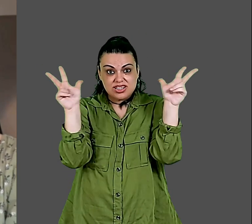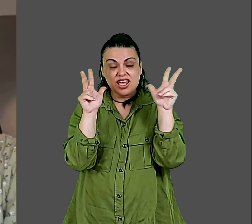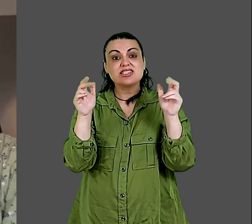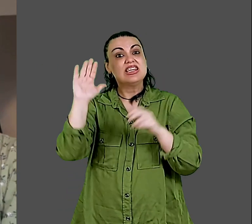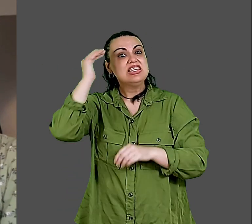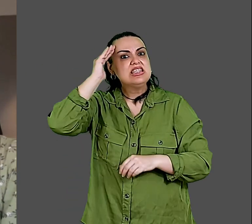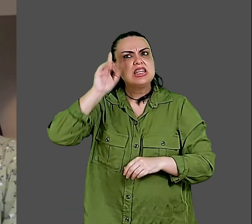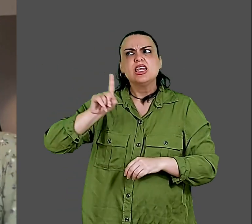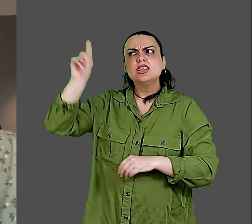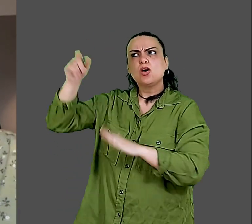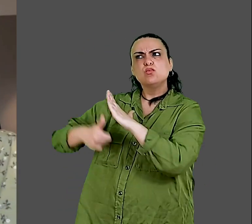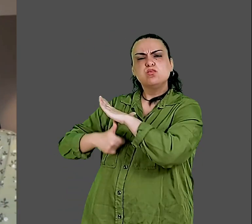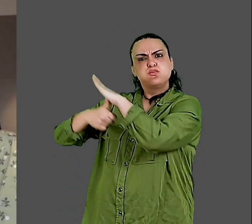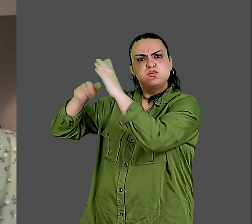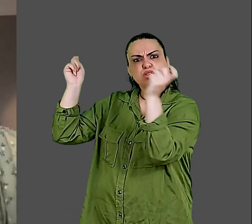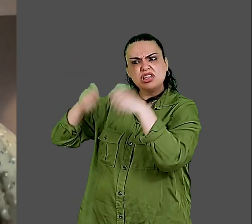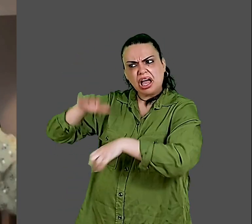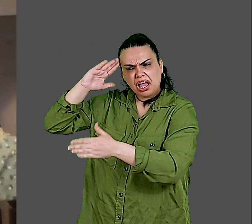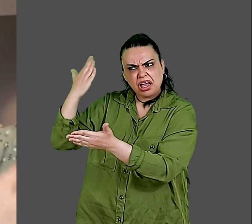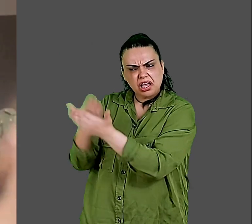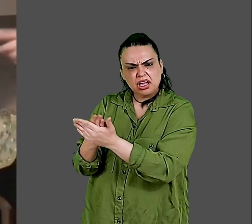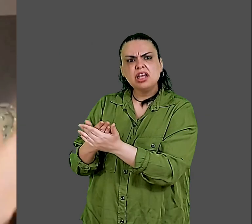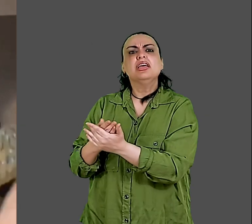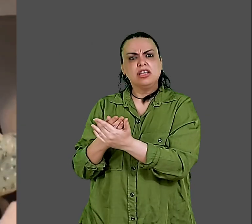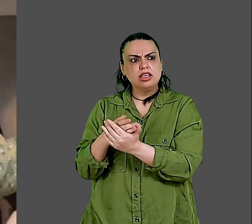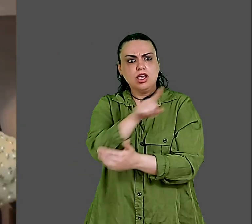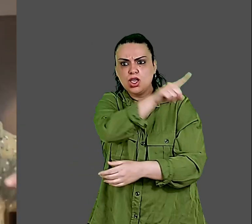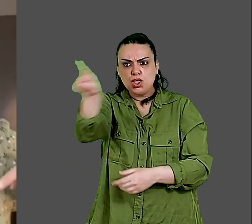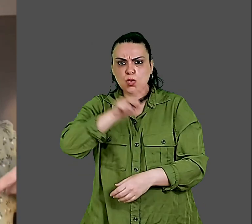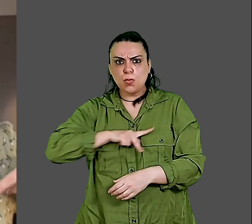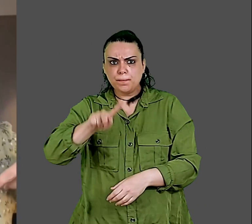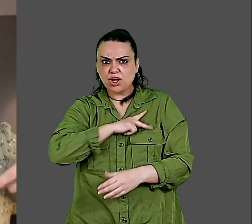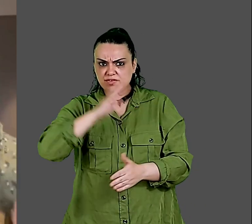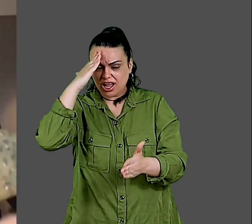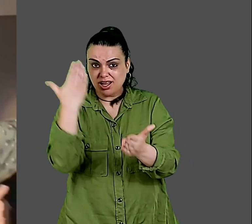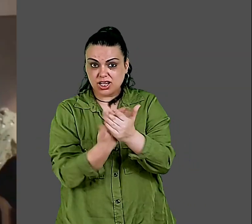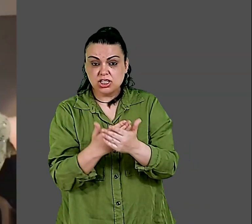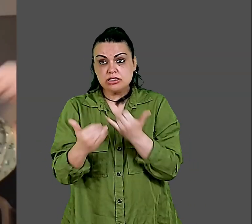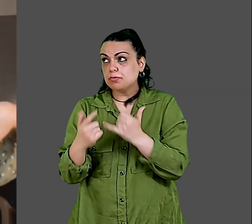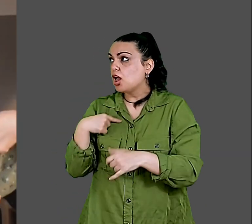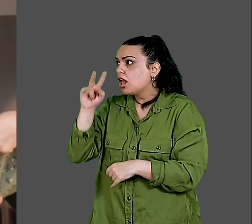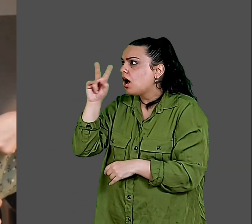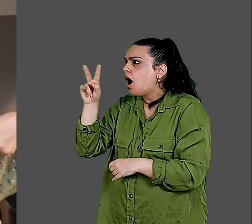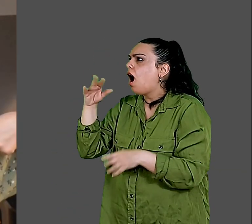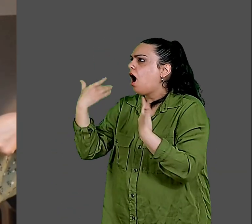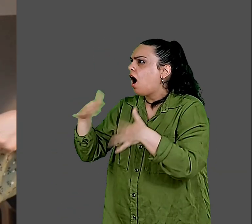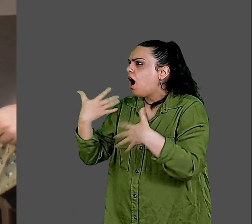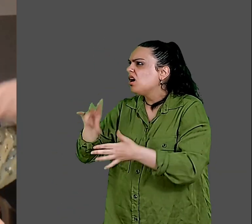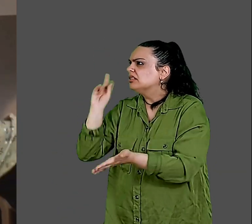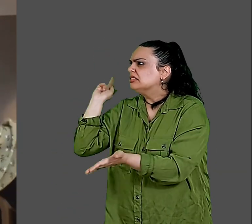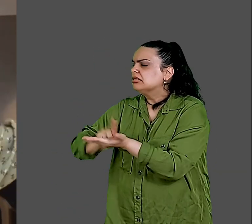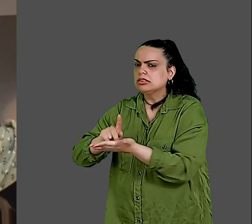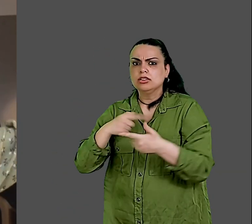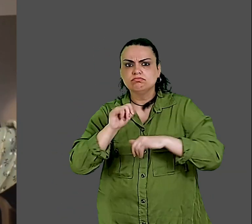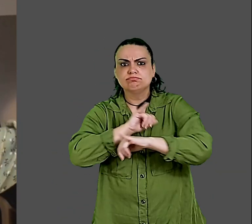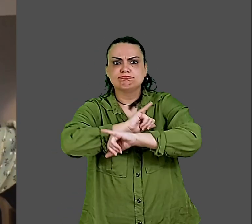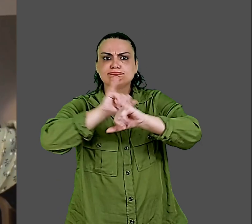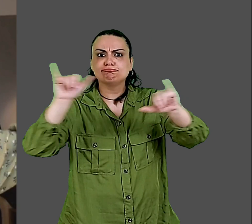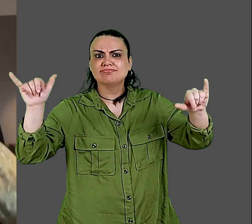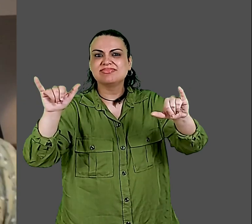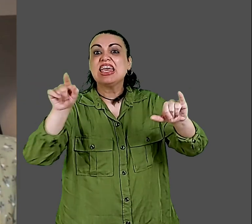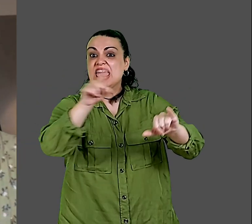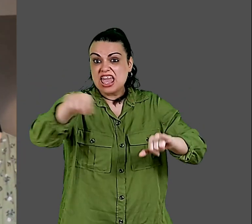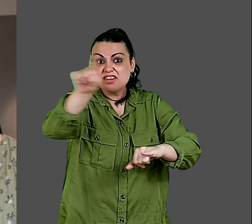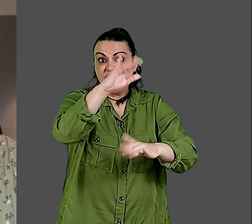autoridade suficiente para se fazer reconhecido em Moisés, e assim, porque quando Moisés reconhece, vão reconhecer ele em Moisés e naquilo que Moisés vai